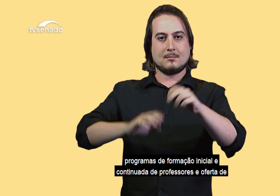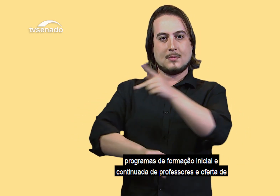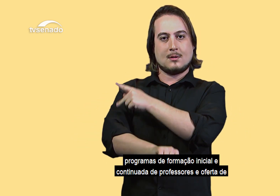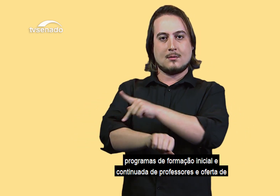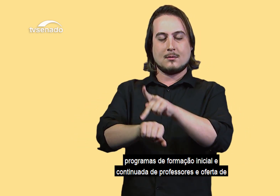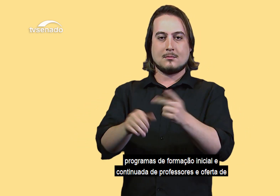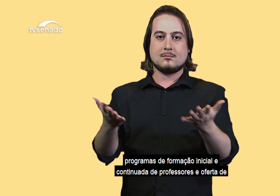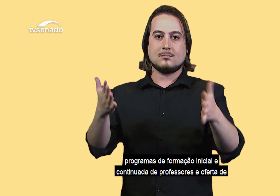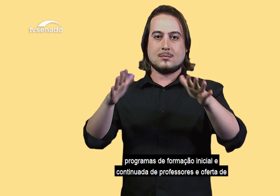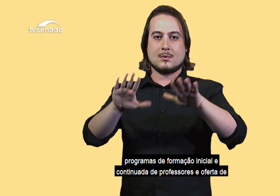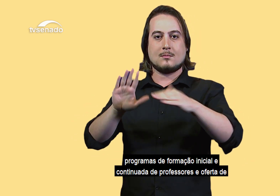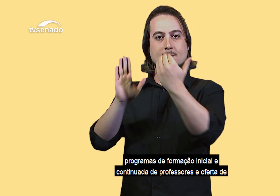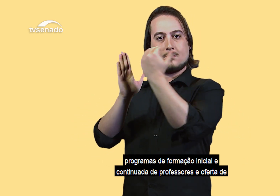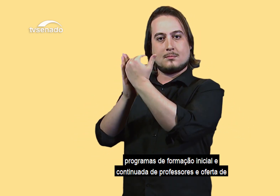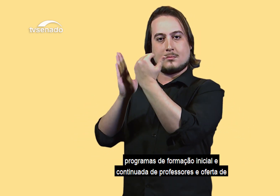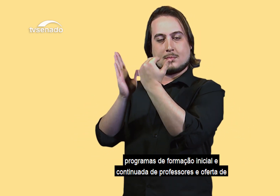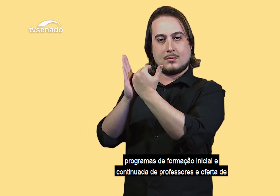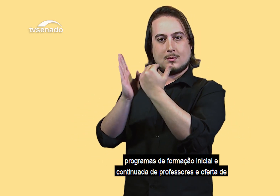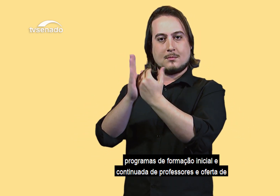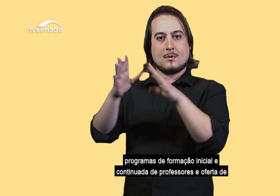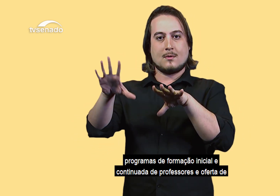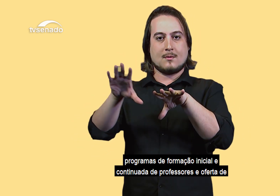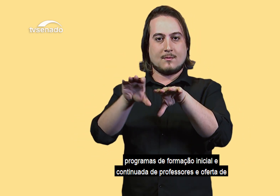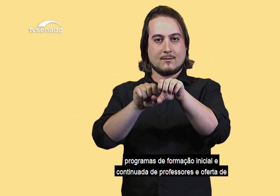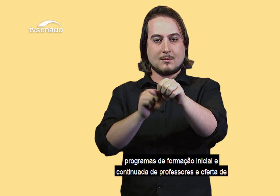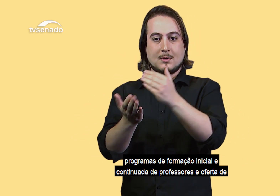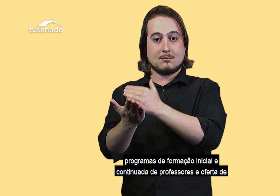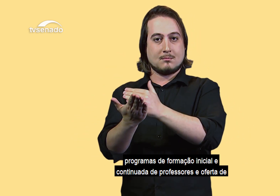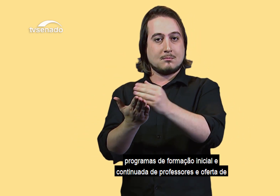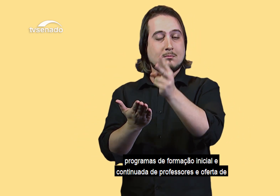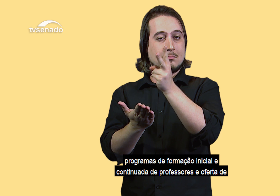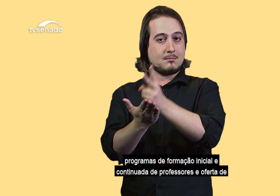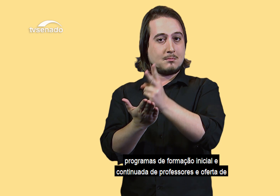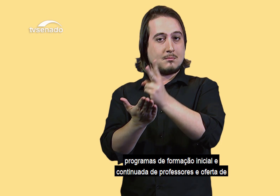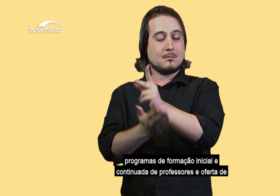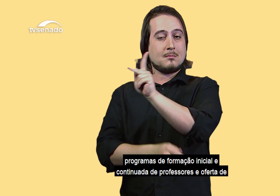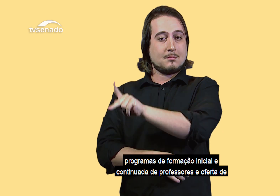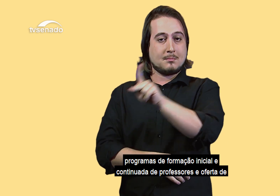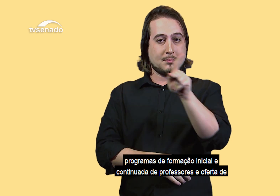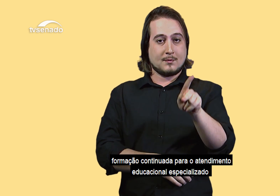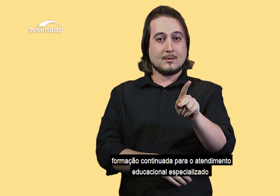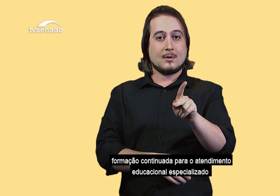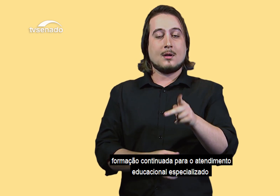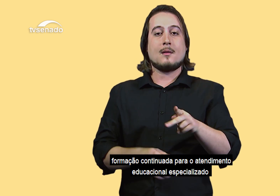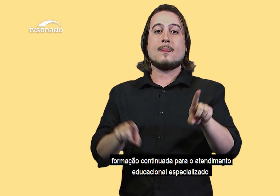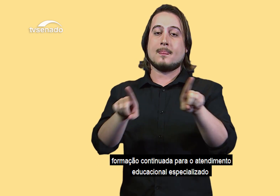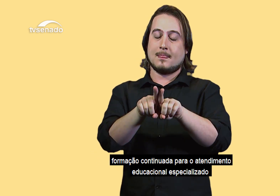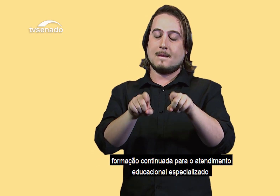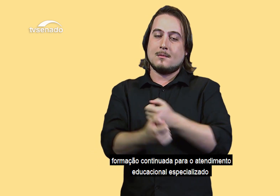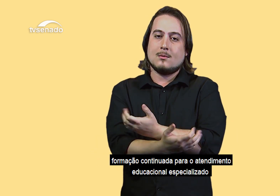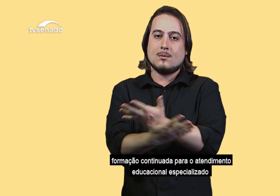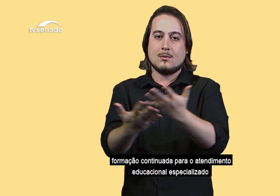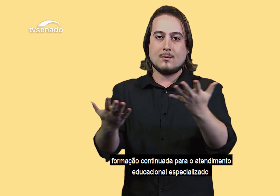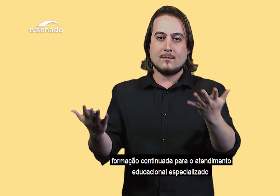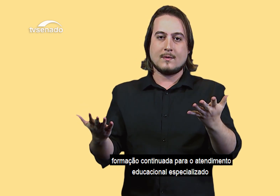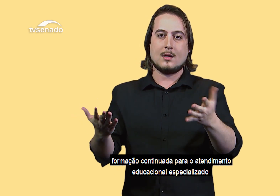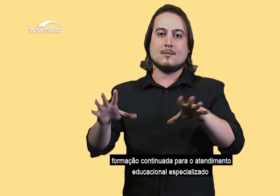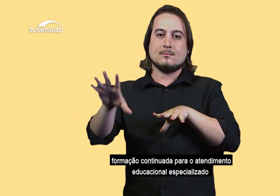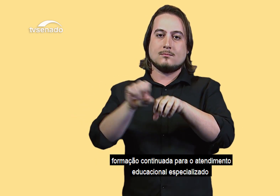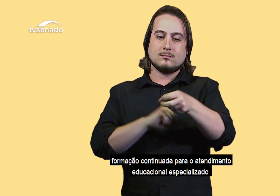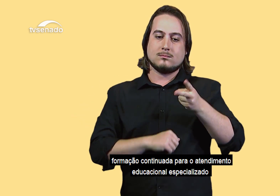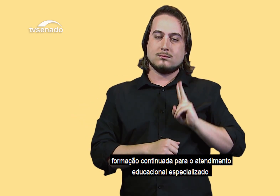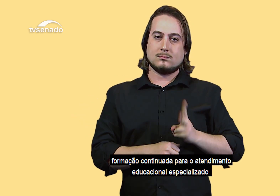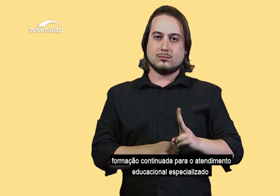pelos programas de formação inicial e continuada de professores e oferta de formação continuada para o